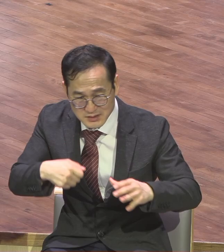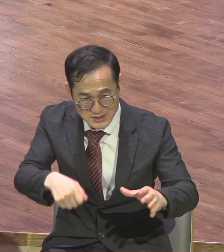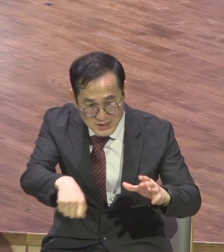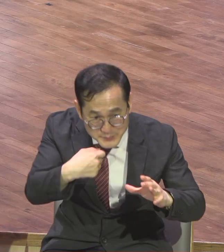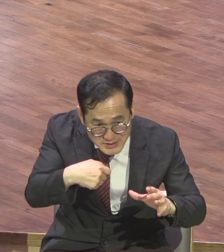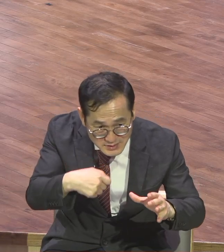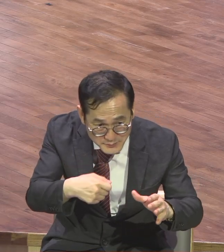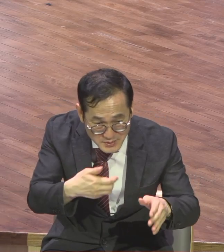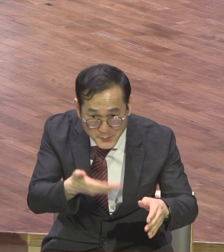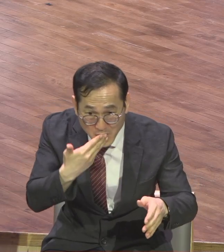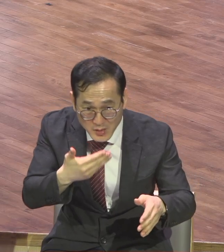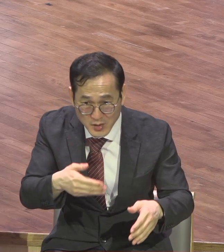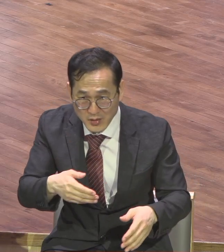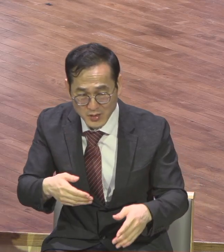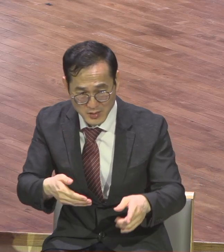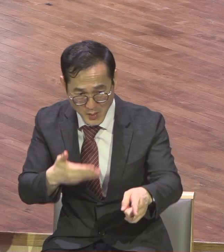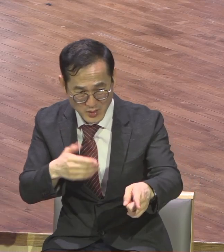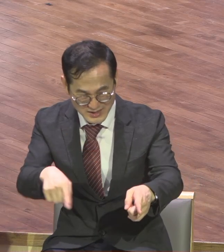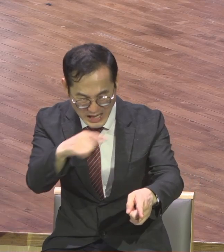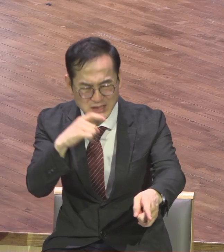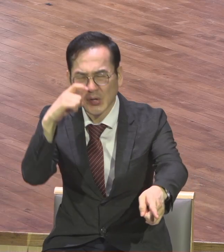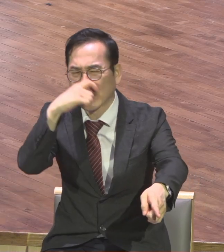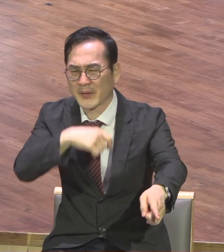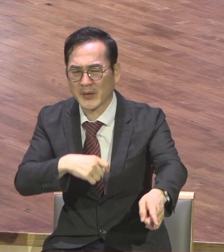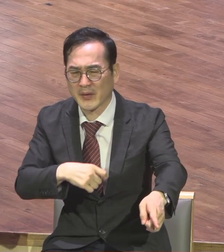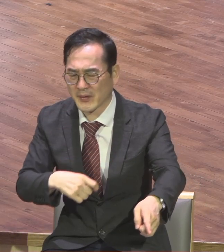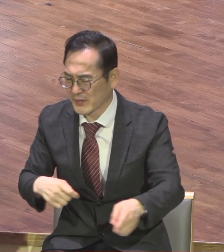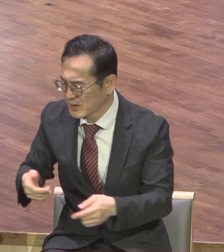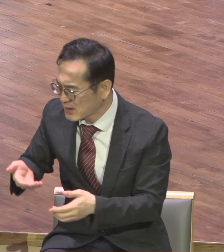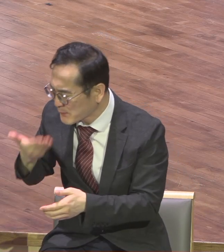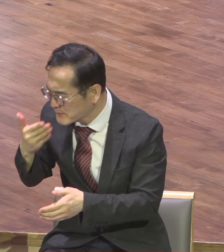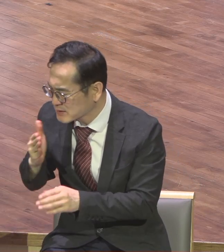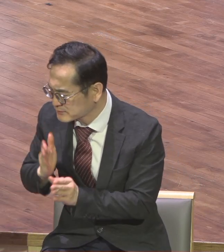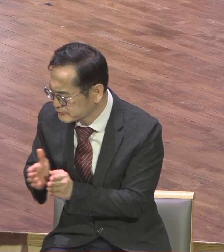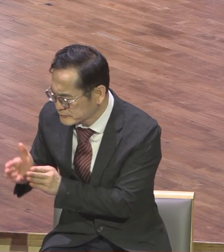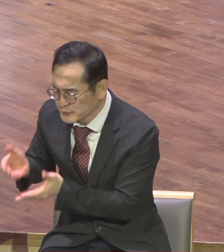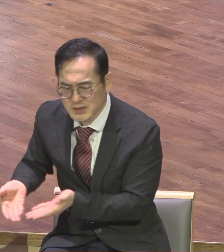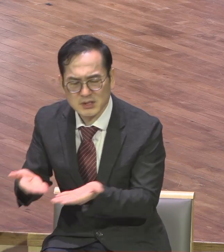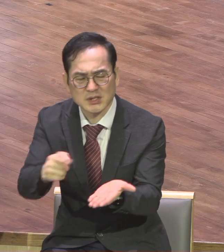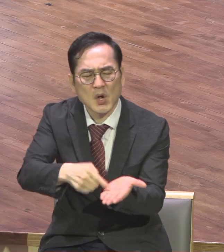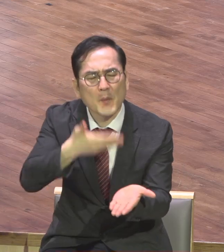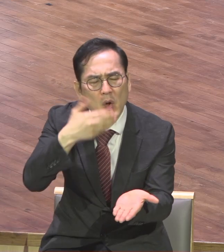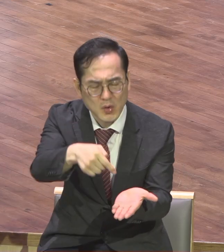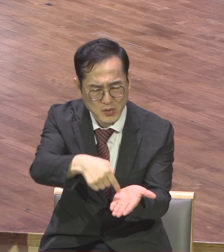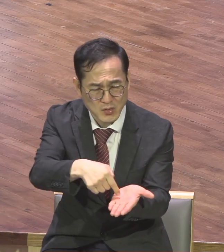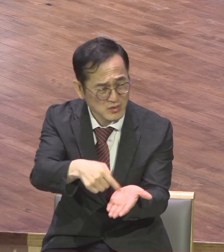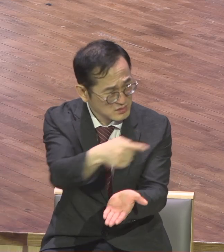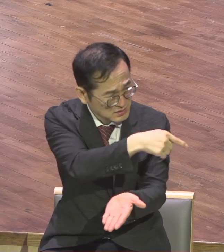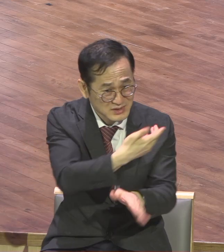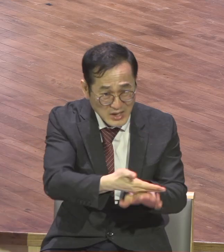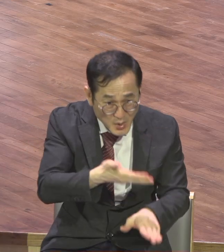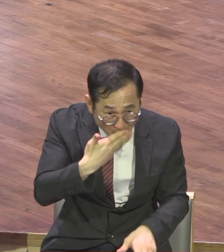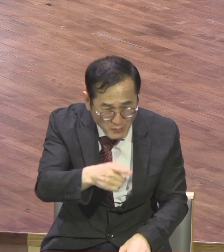다 버려. 그리고 우리가 주는 거 먹어. 지금도 그들은 아주 이상한 해석을 하고 있어요.